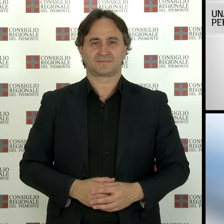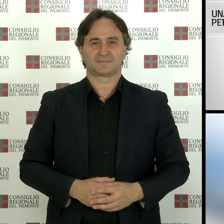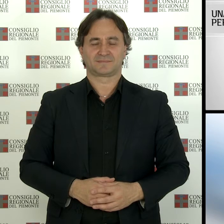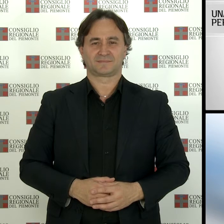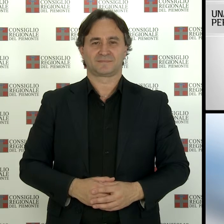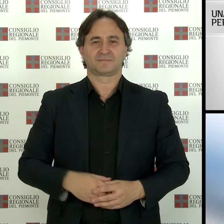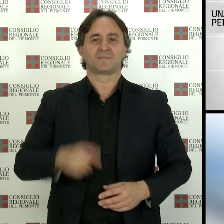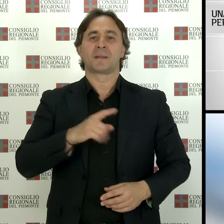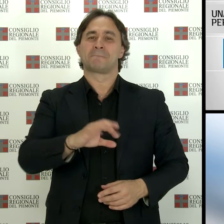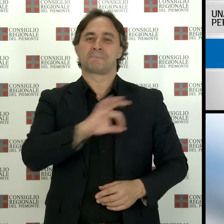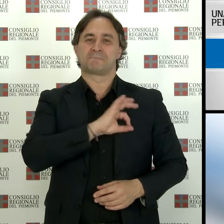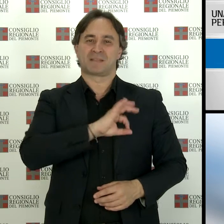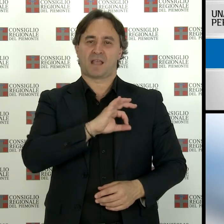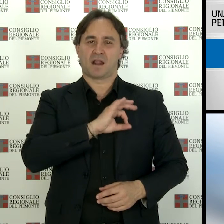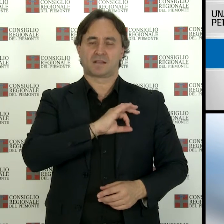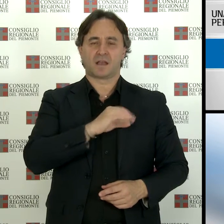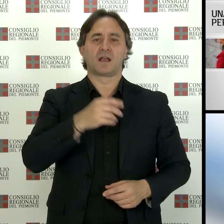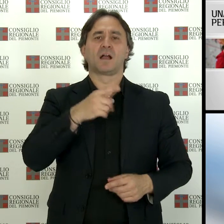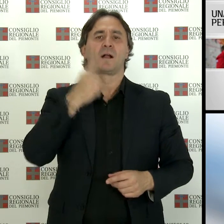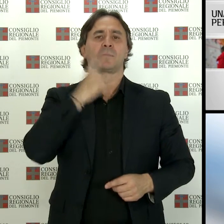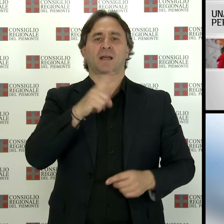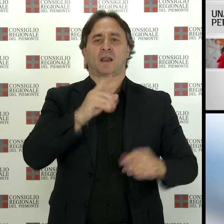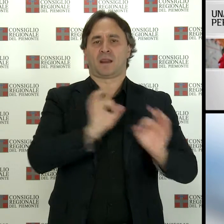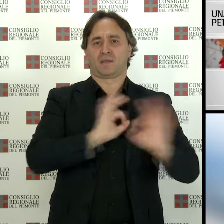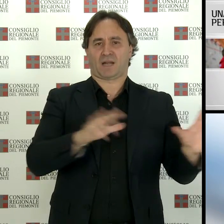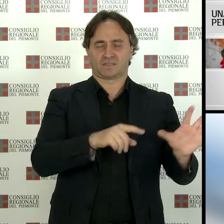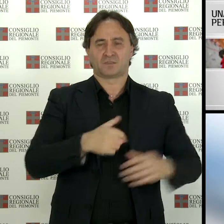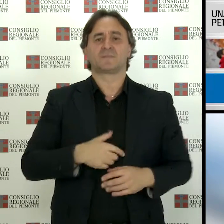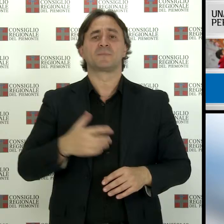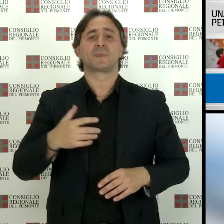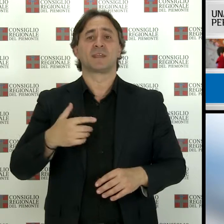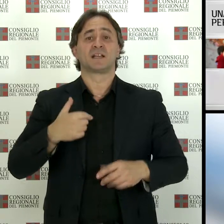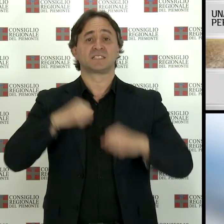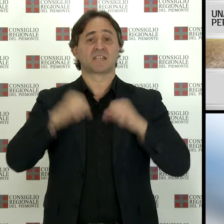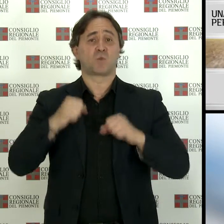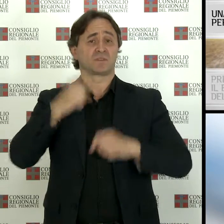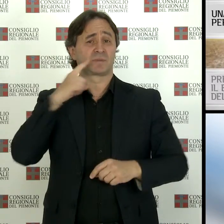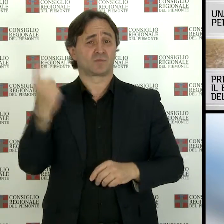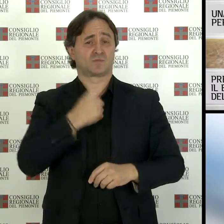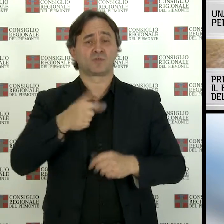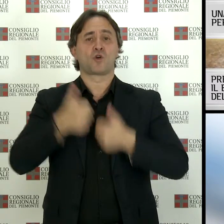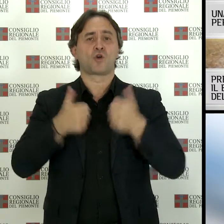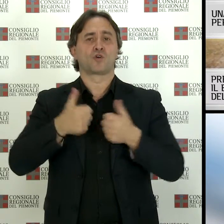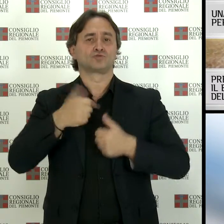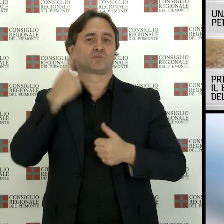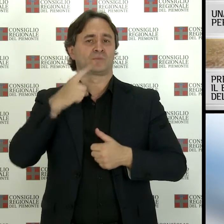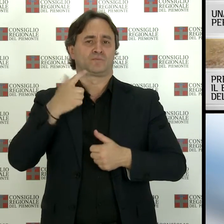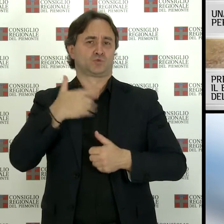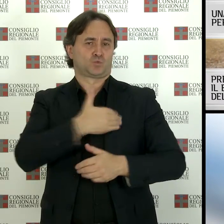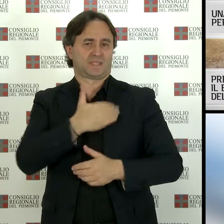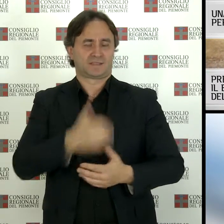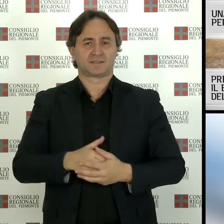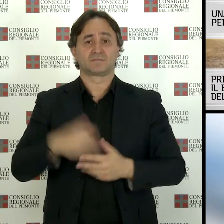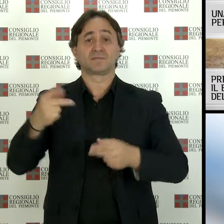una medaglia per la liberazione. La salute per tutti, un concorso per studenti. Presentato il